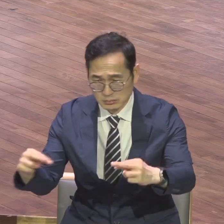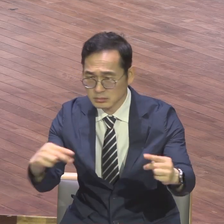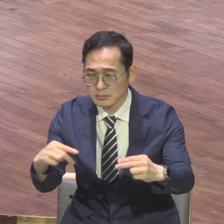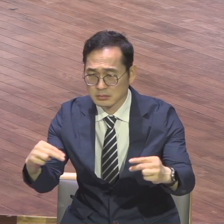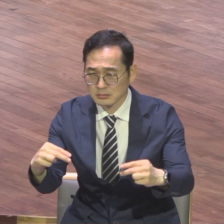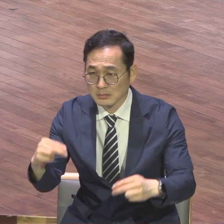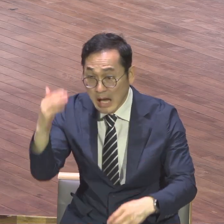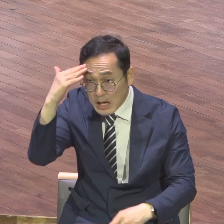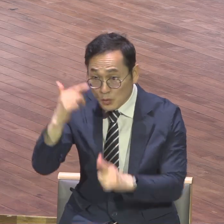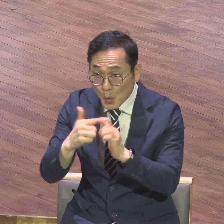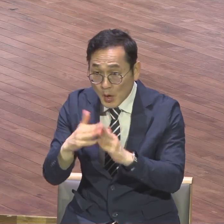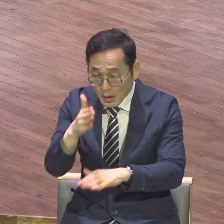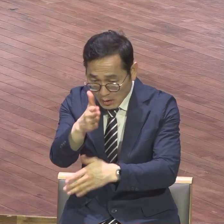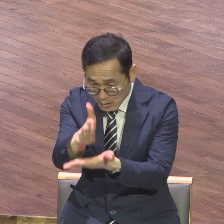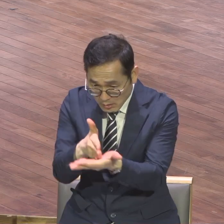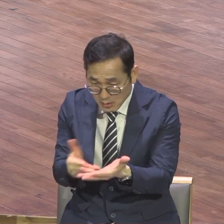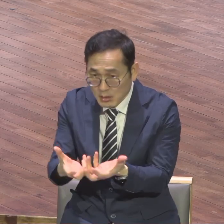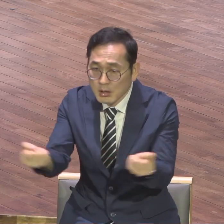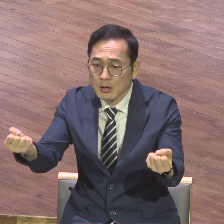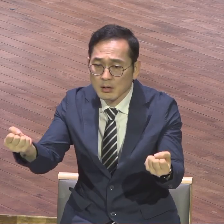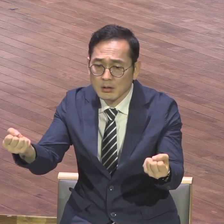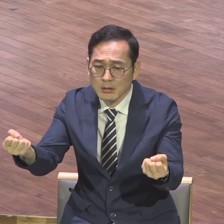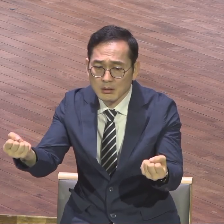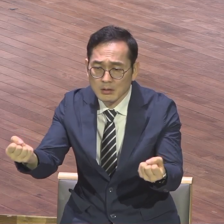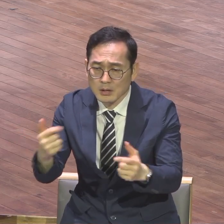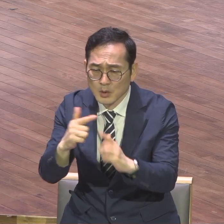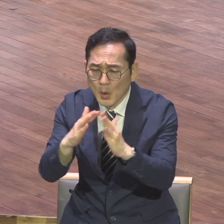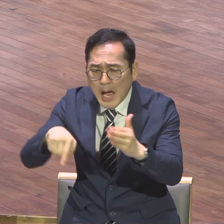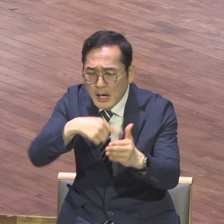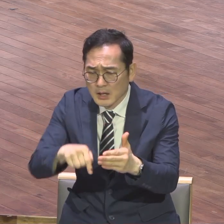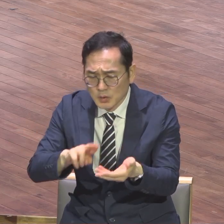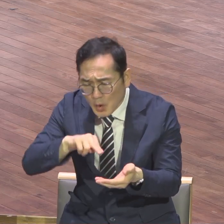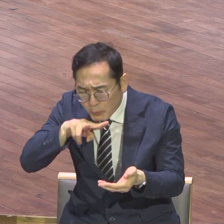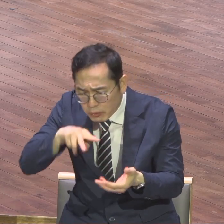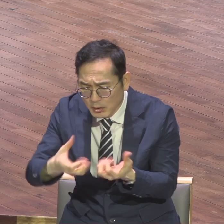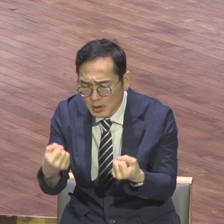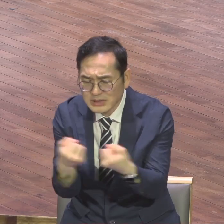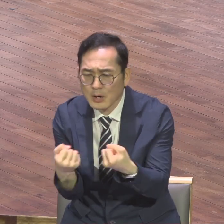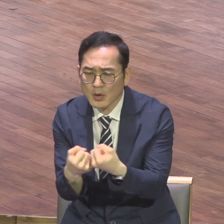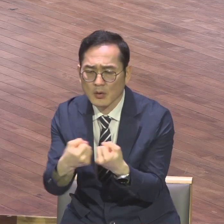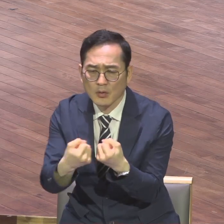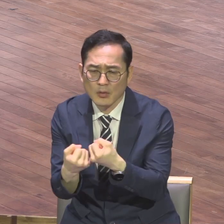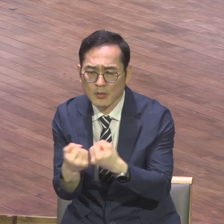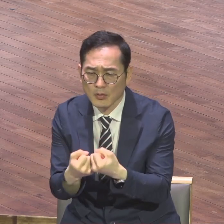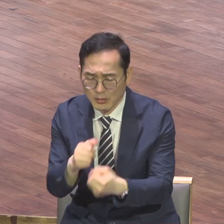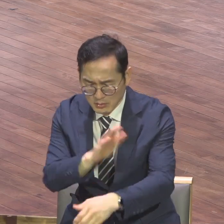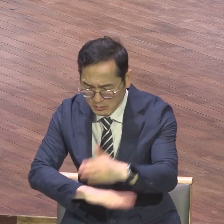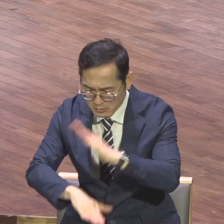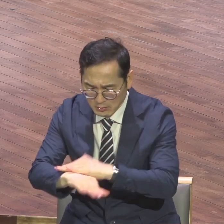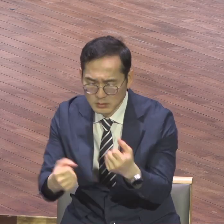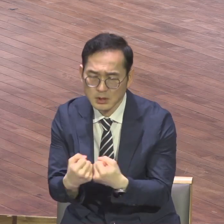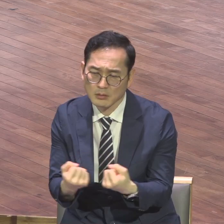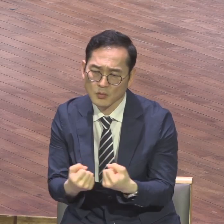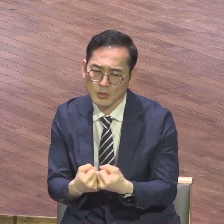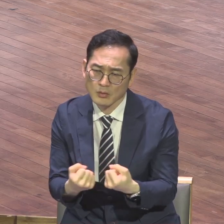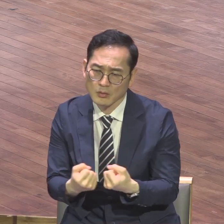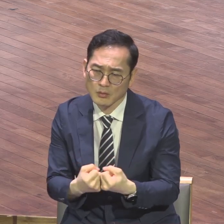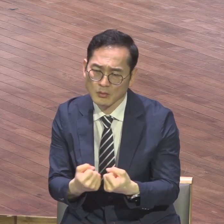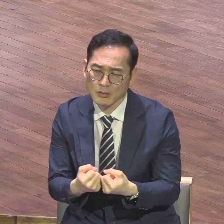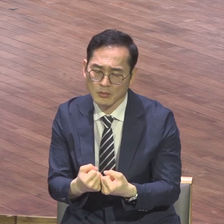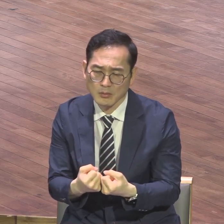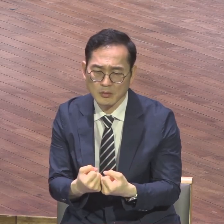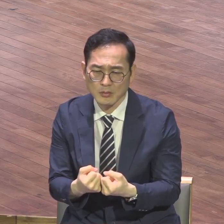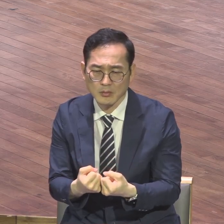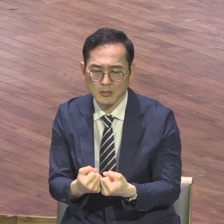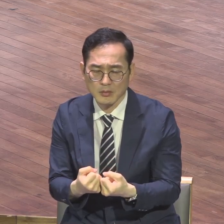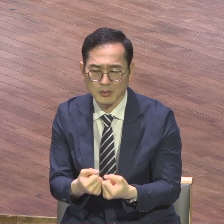그래 돼 있어요. 지금 반대를 하면 반대합니다. 서로 막 싸움합니다. 이 두 가지로 딱 히브리파